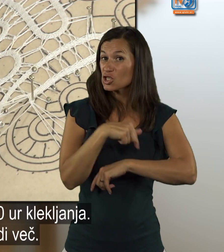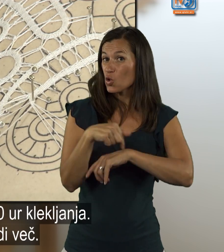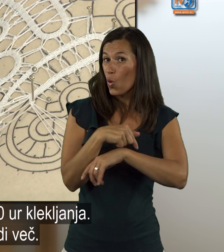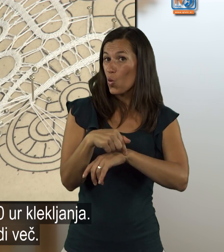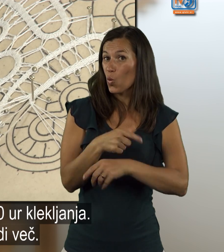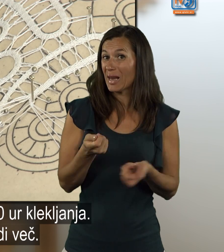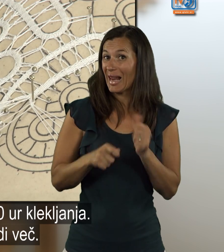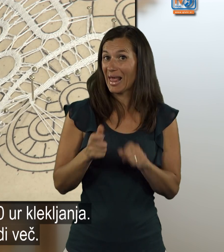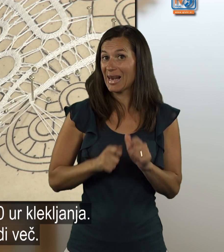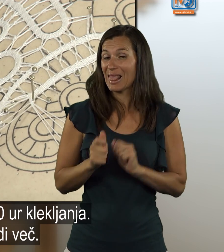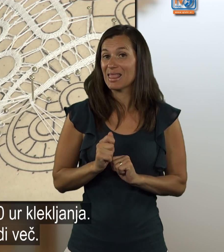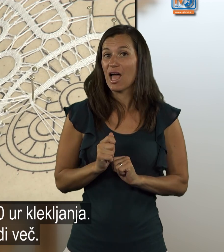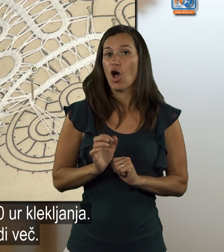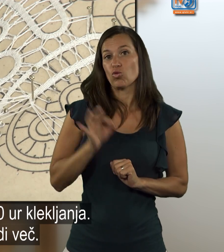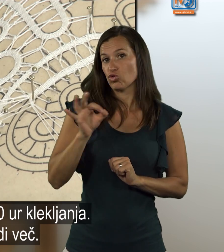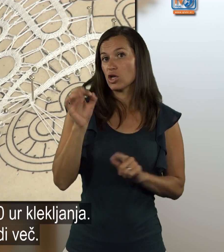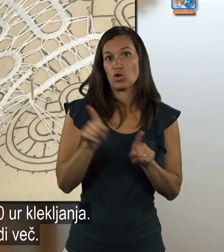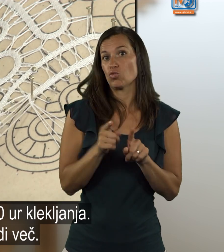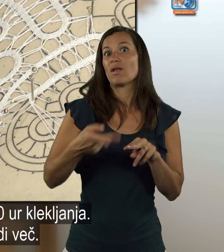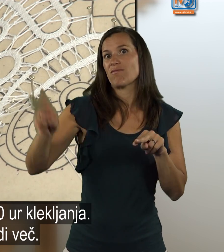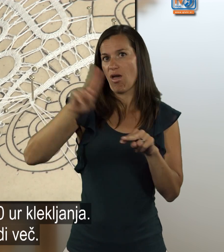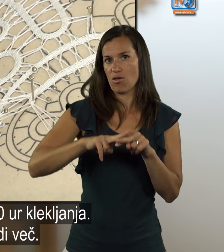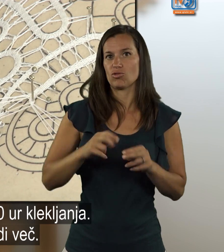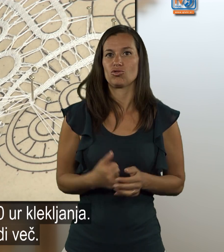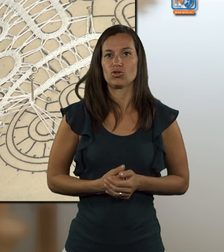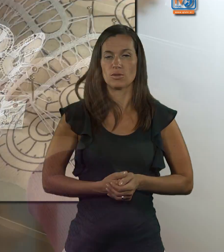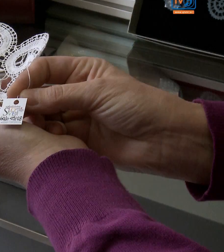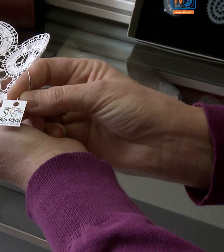ur klekljanja, včasih tudi več.